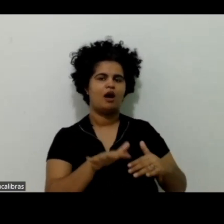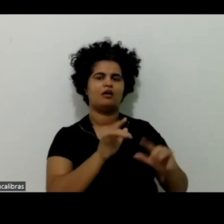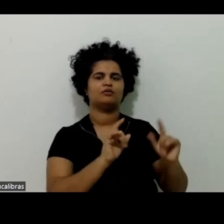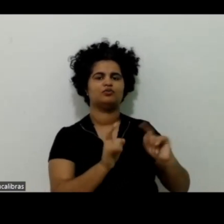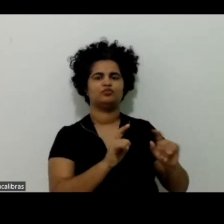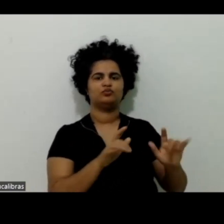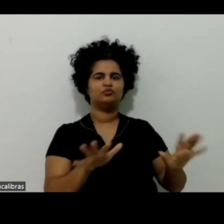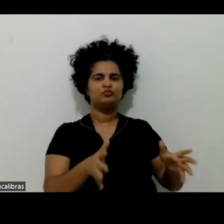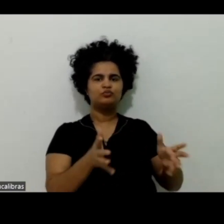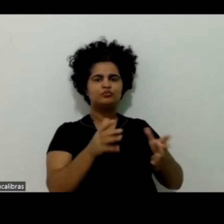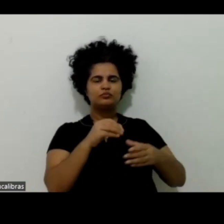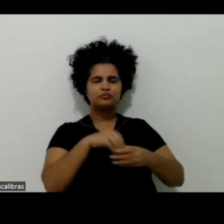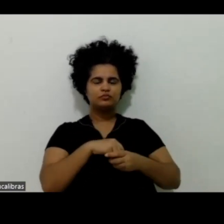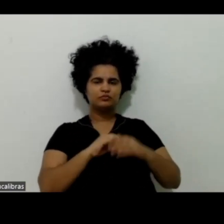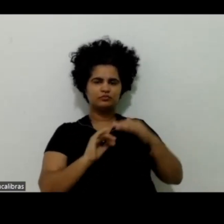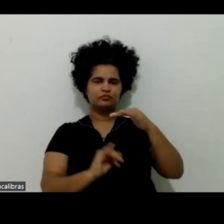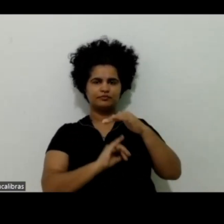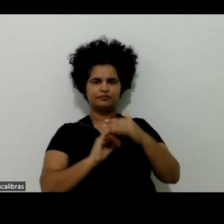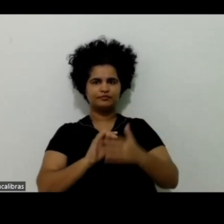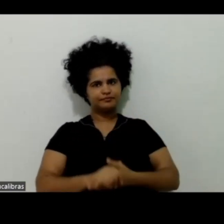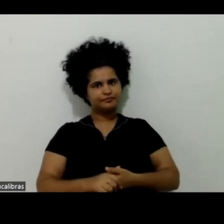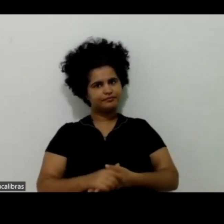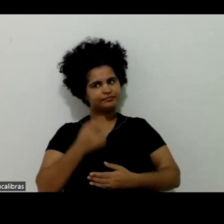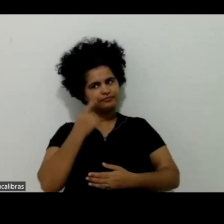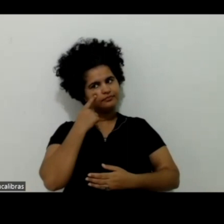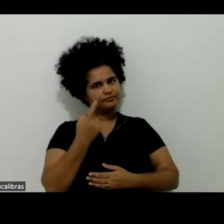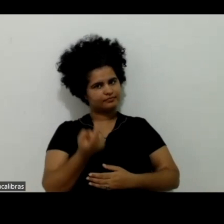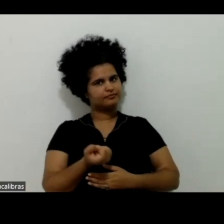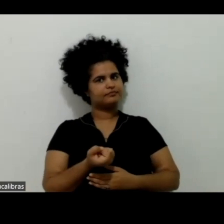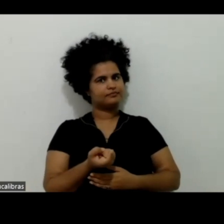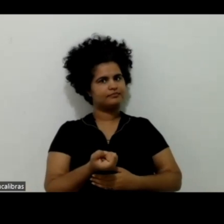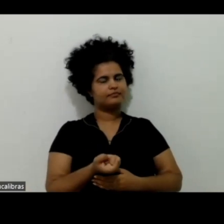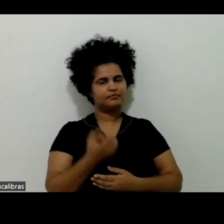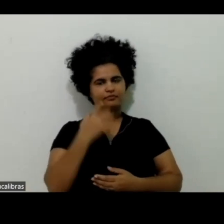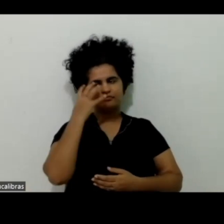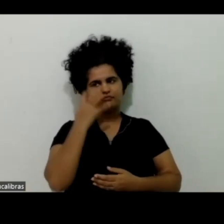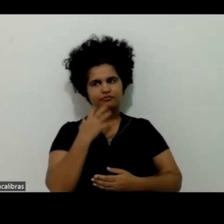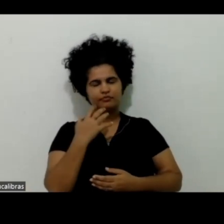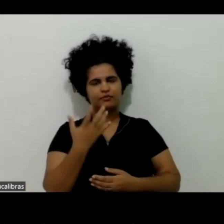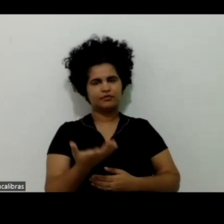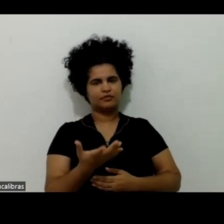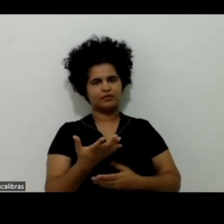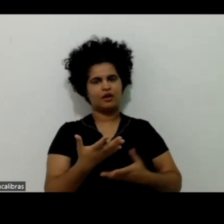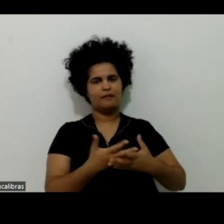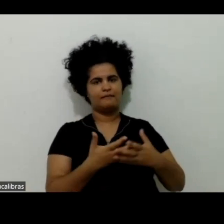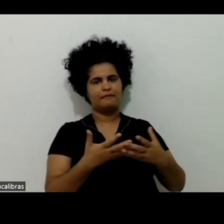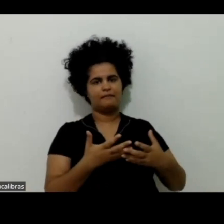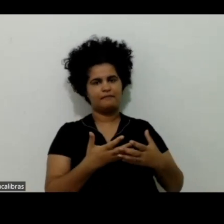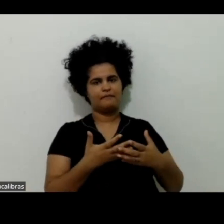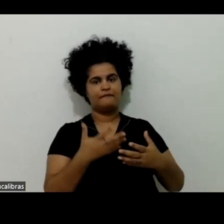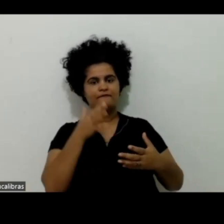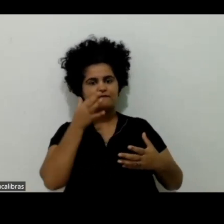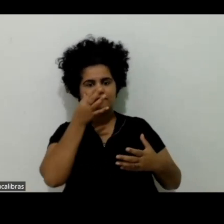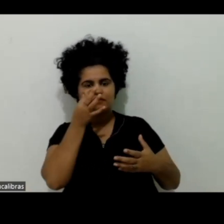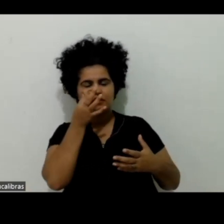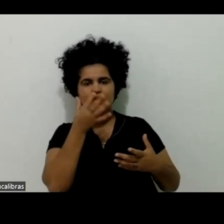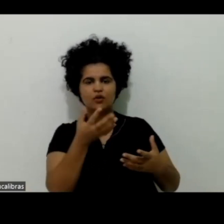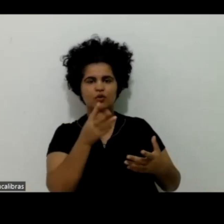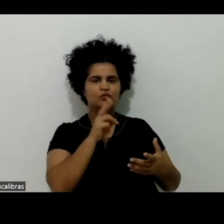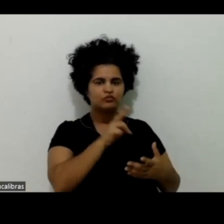enfrentamento do racismo institucional. Olha, assim, o contrassenso, gente. Quase 50% dos profissionais presenciaram e